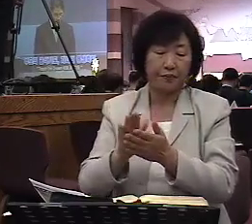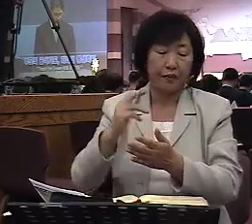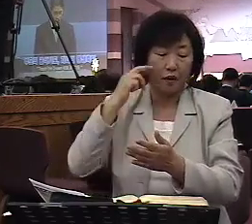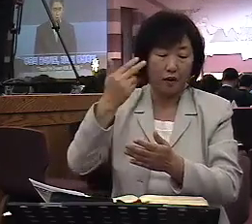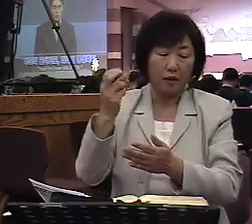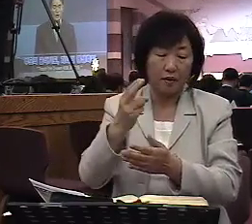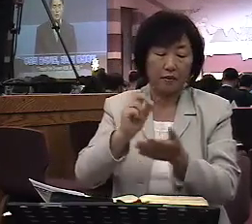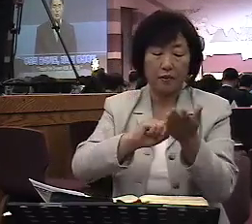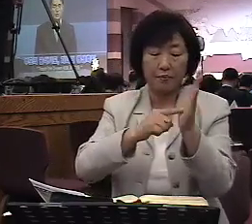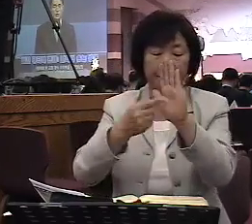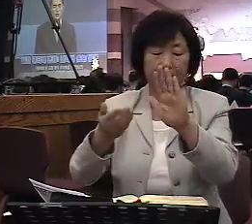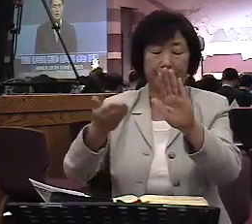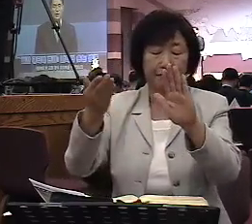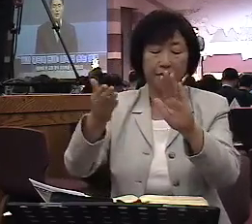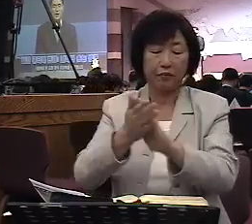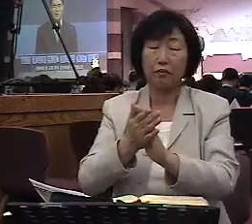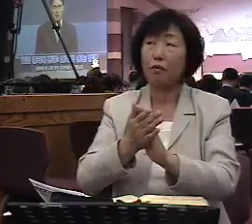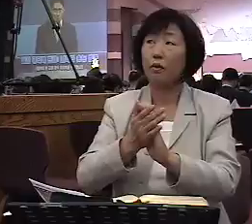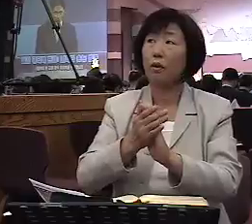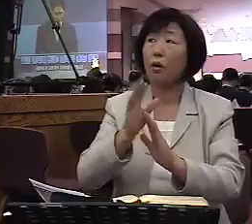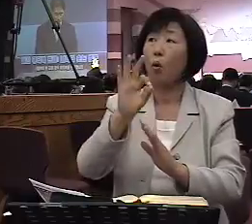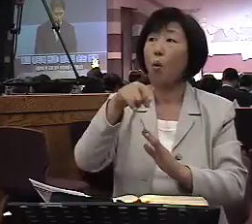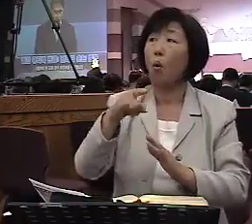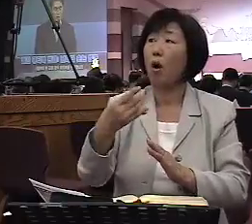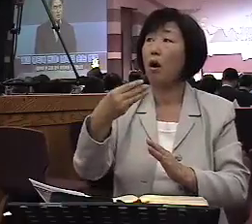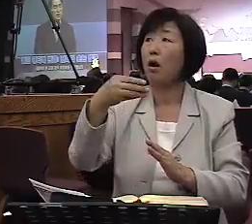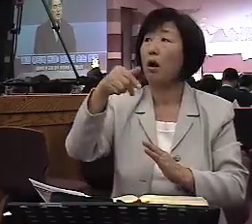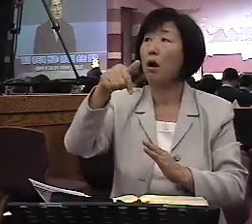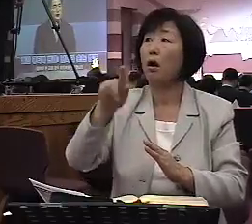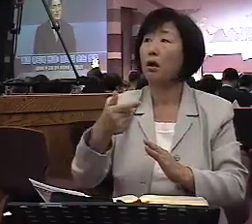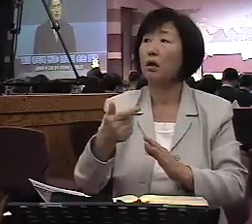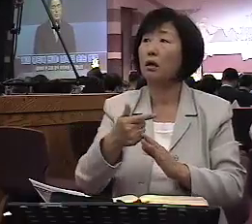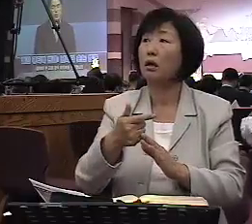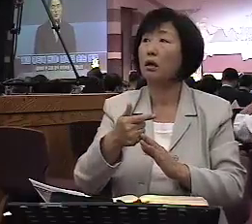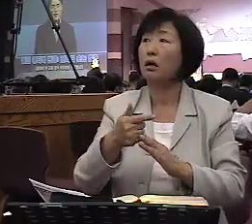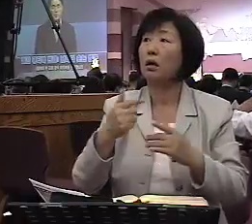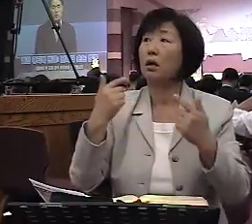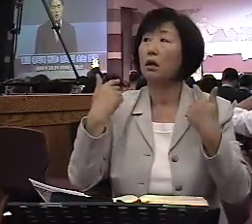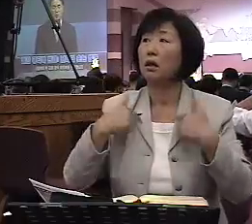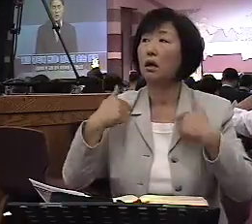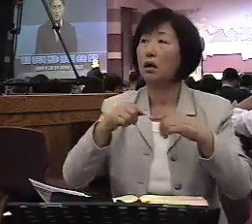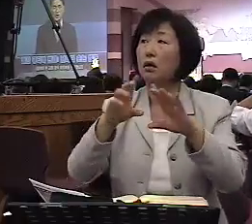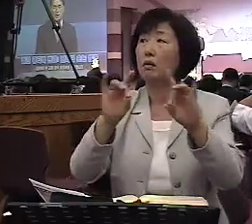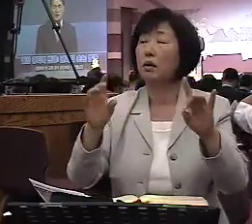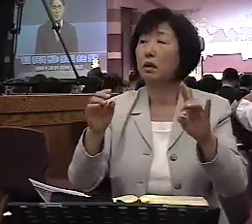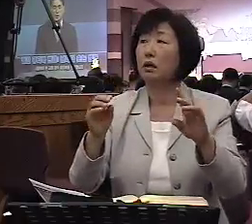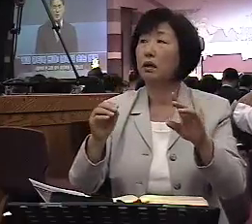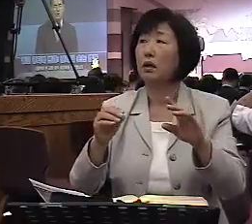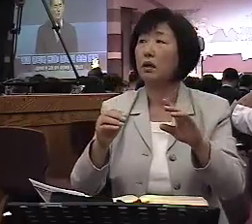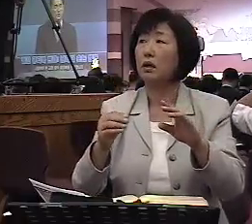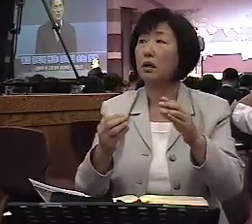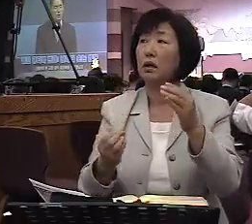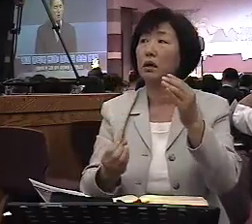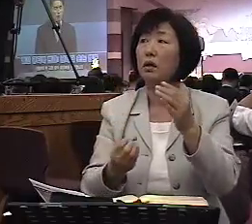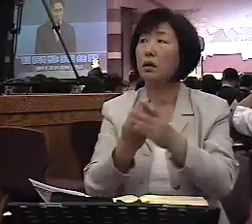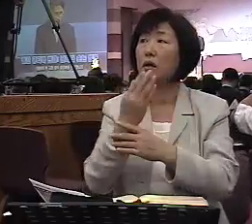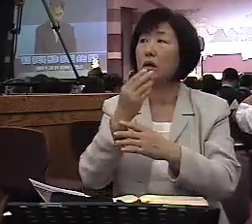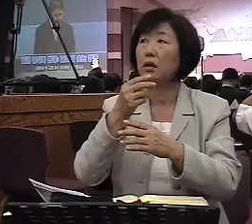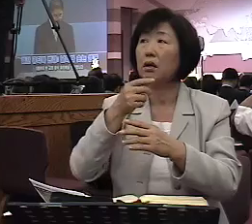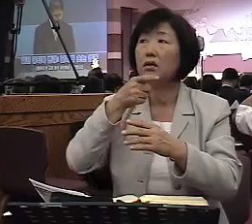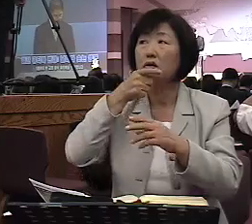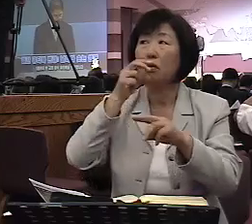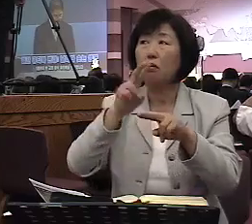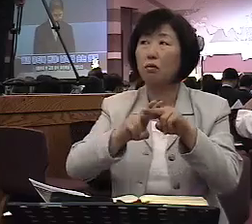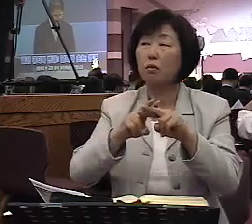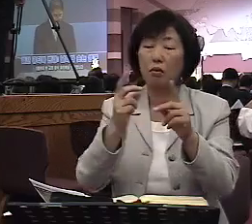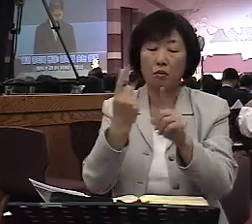광고드리겠습니다. 월간 큐티북 생명의 삶이 9월부터는 날마다 쏟는 샘물로 바뀌게 됩니다. 서점에서 구입하실